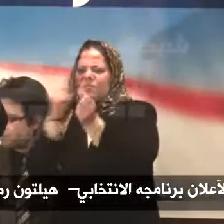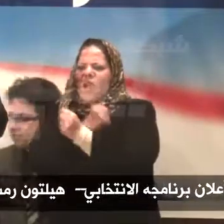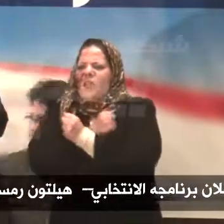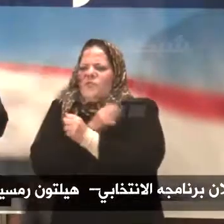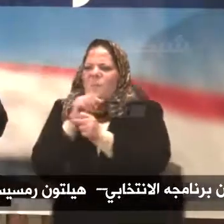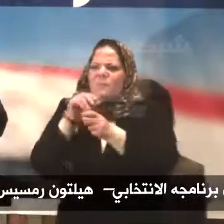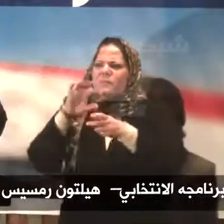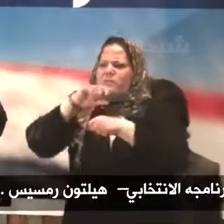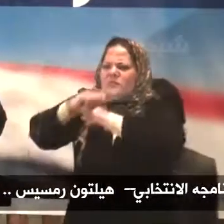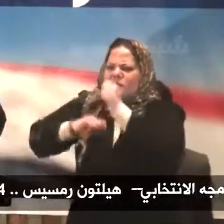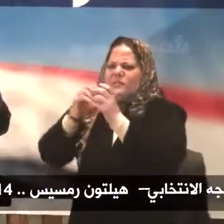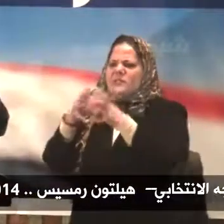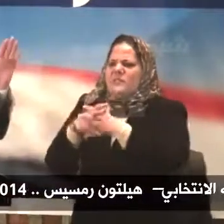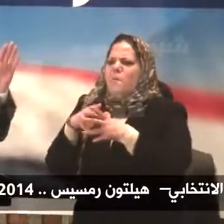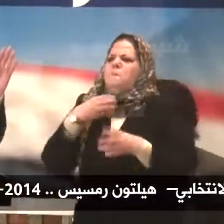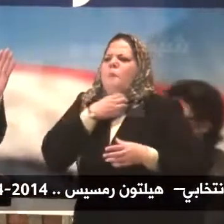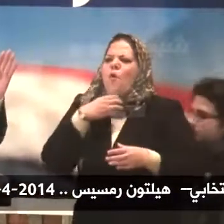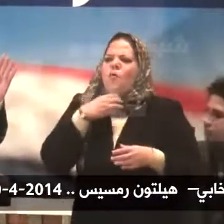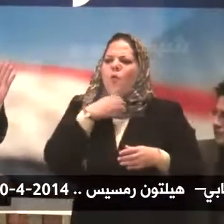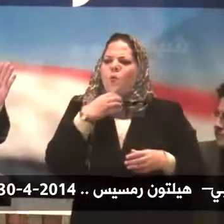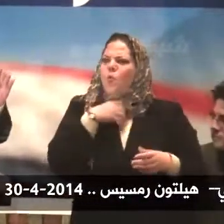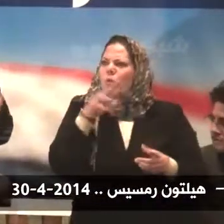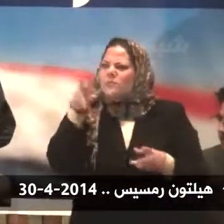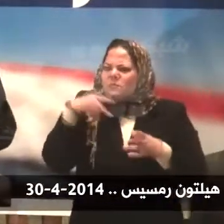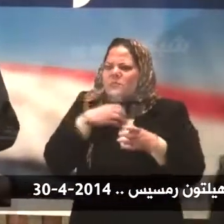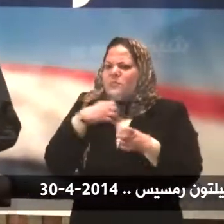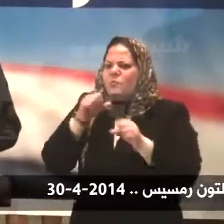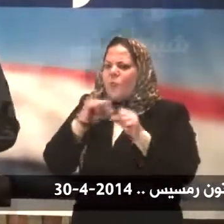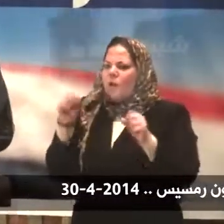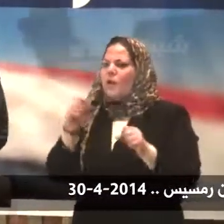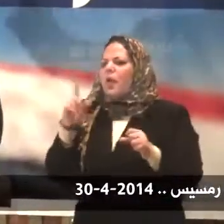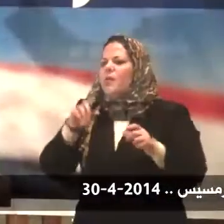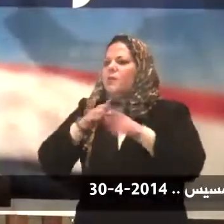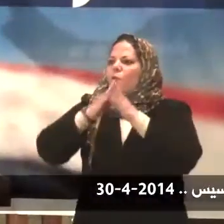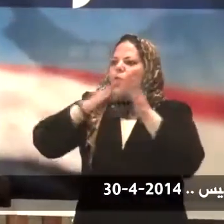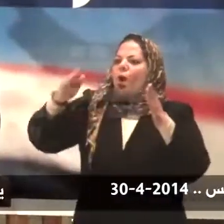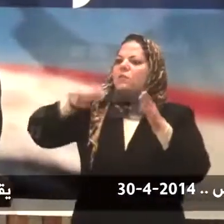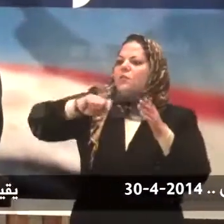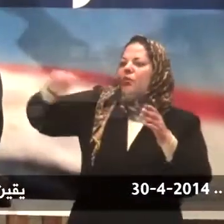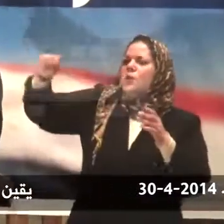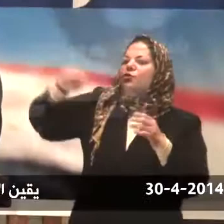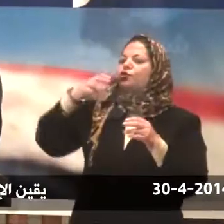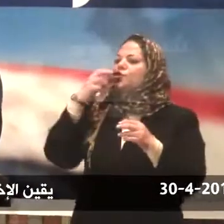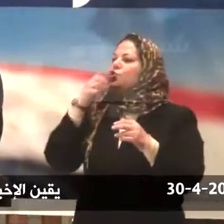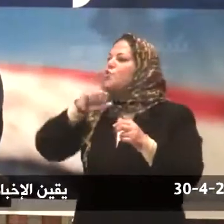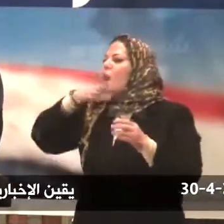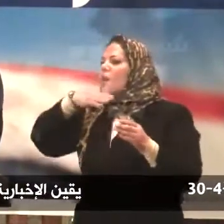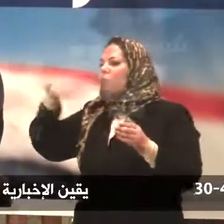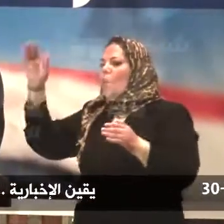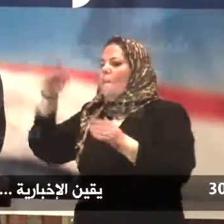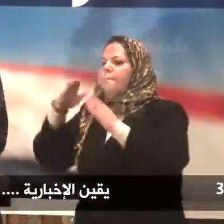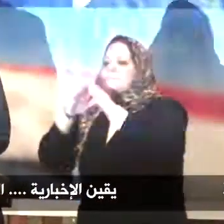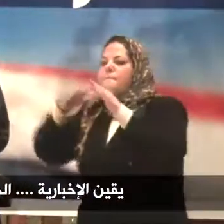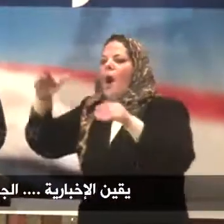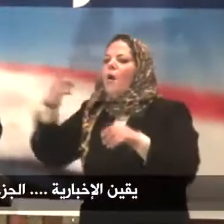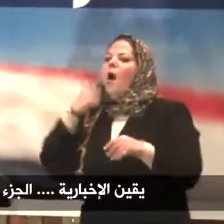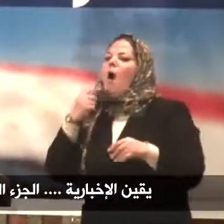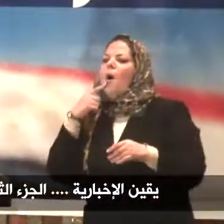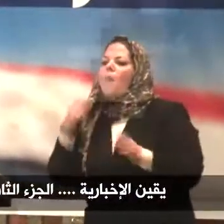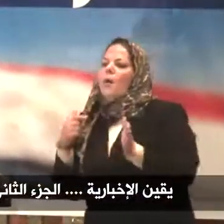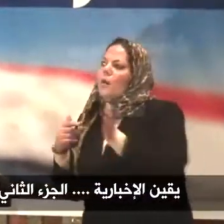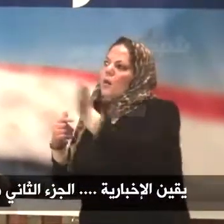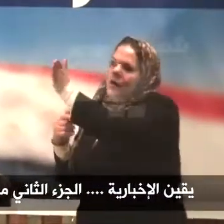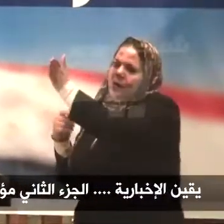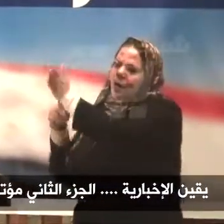النيل، هينتهي هذا الوضع، هتمتد شرقا المحافظة لحد ما توصل البحر الأحمر ويبقى